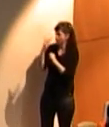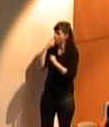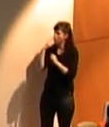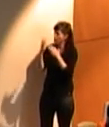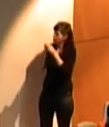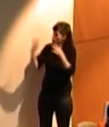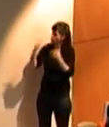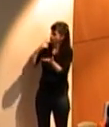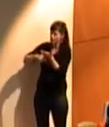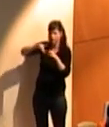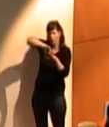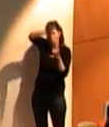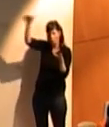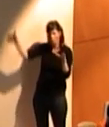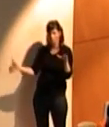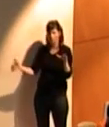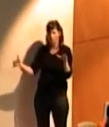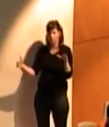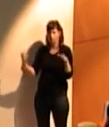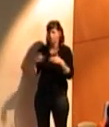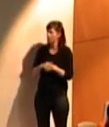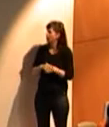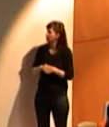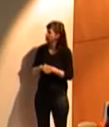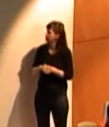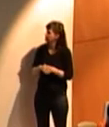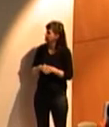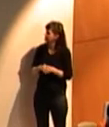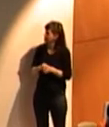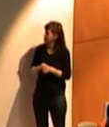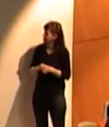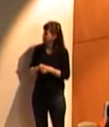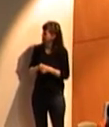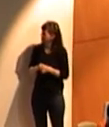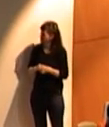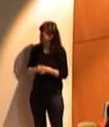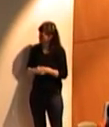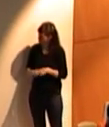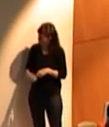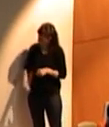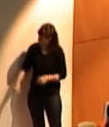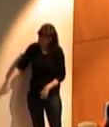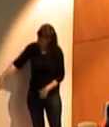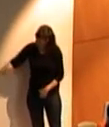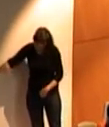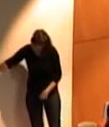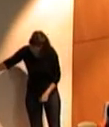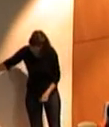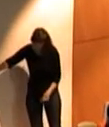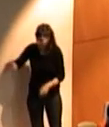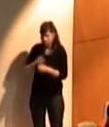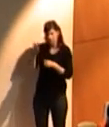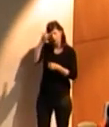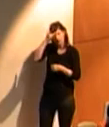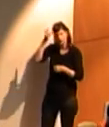la rondeur a été plébiscitée. Et donc là, c'était avant l'été. On avait commencé,